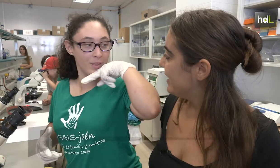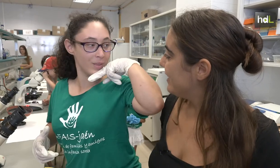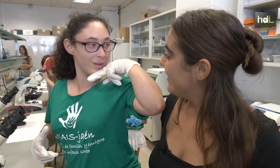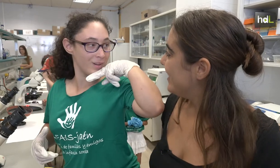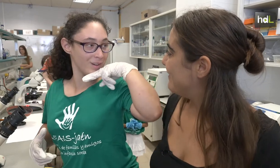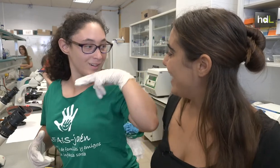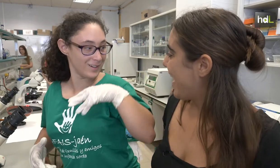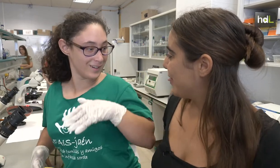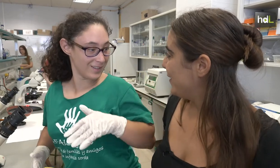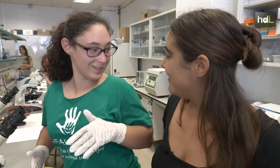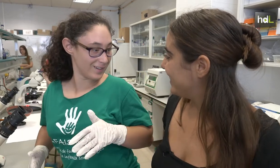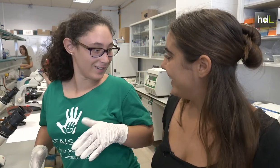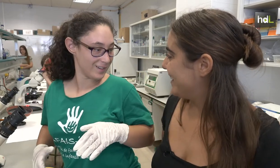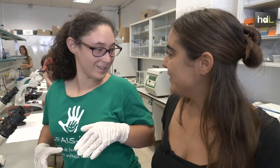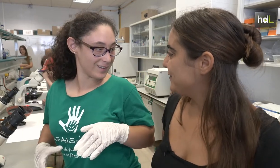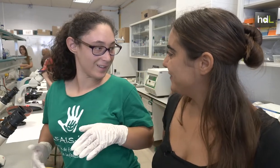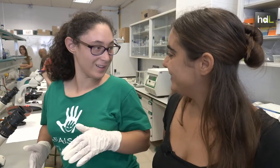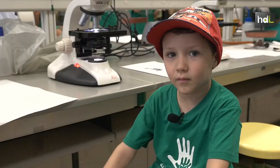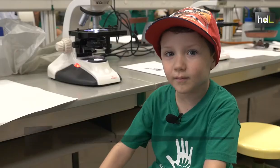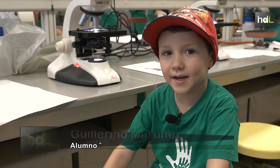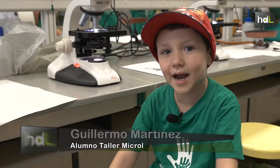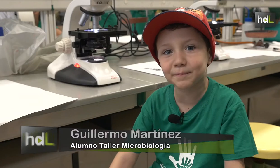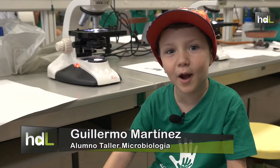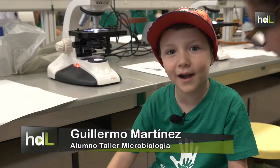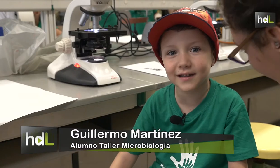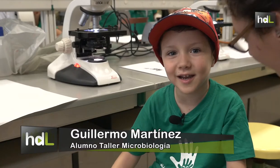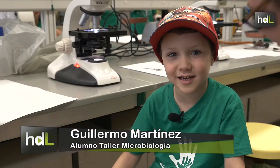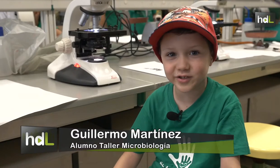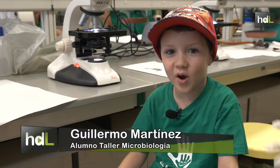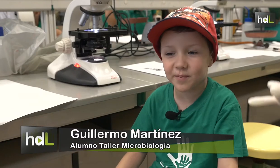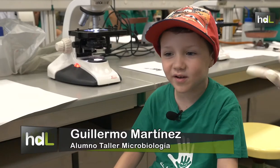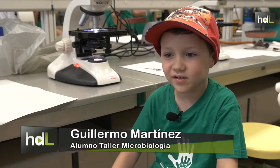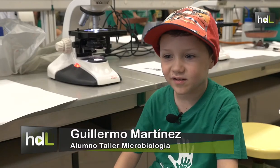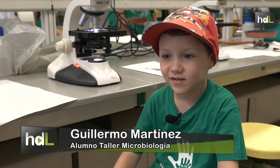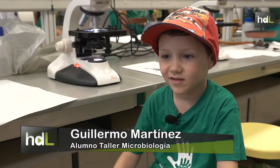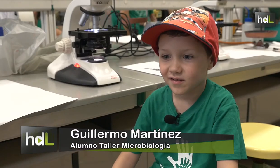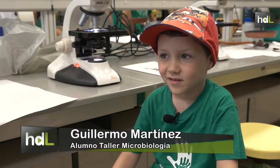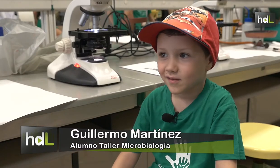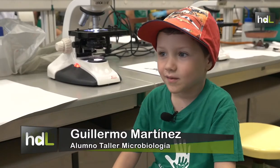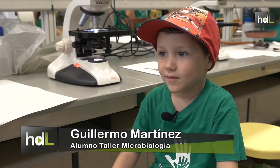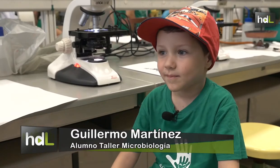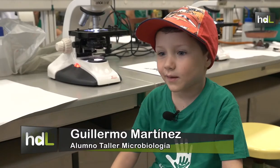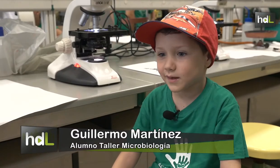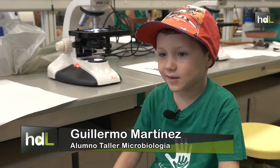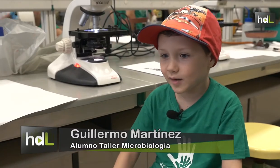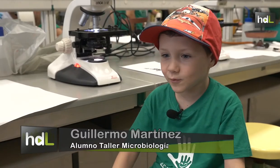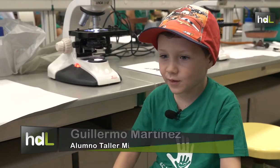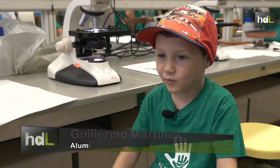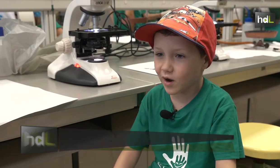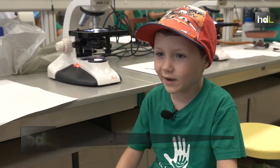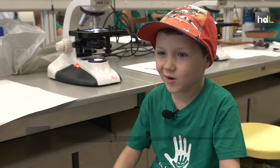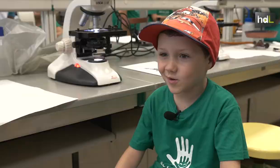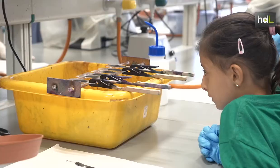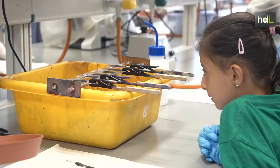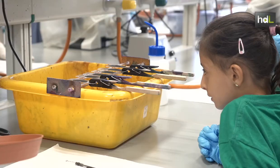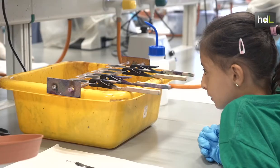y ver azul las bacterias. Mirar para el telescopio. ¿Por qué? Porque soy muy